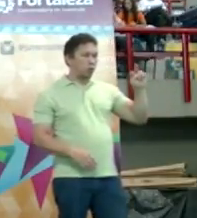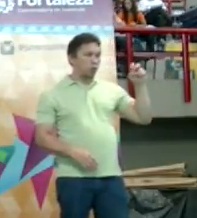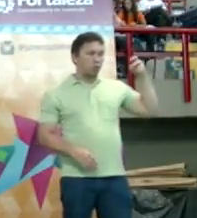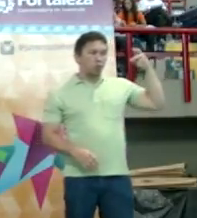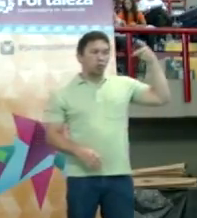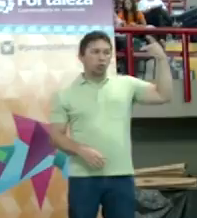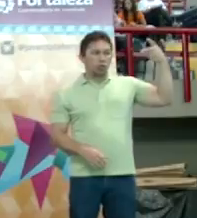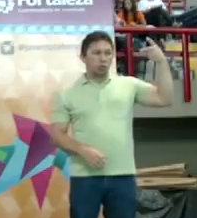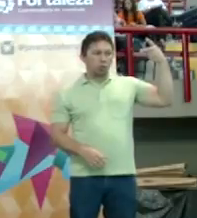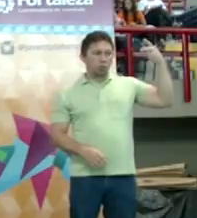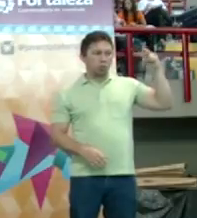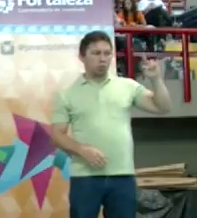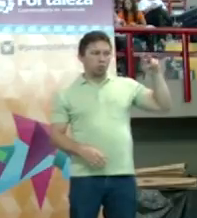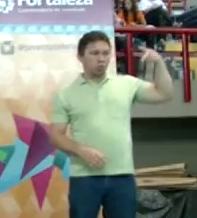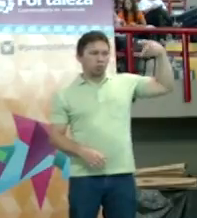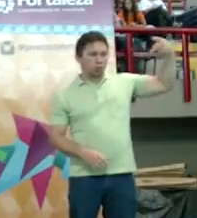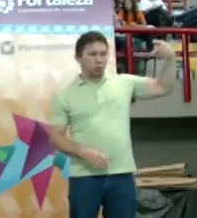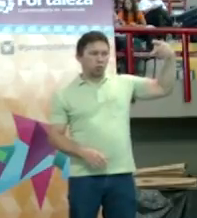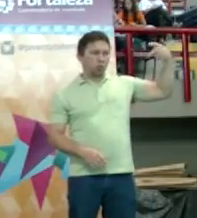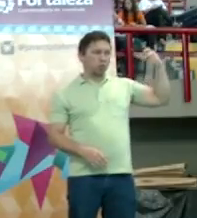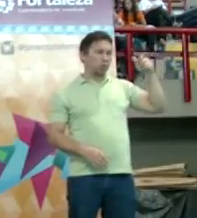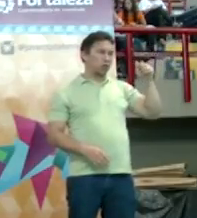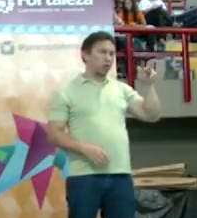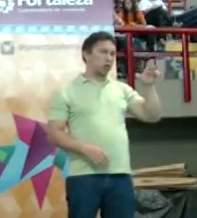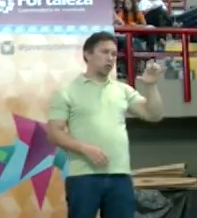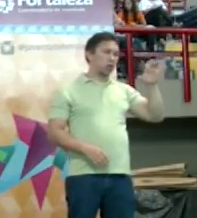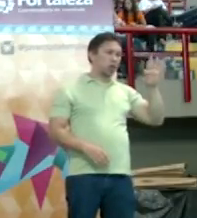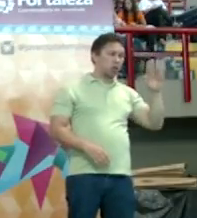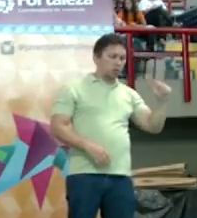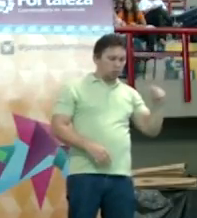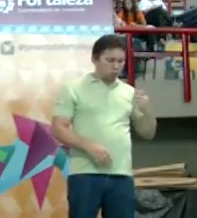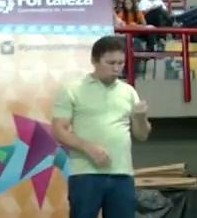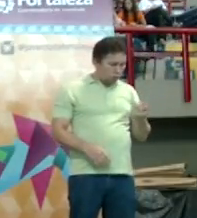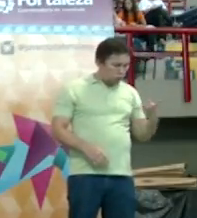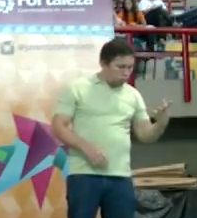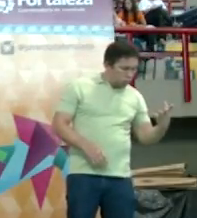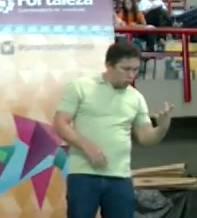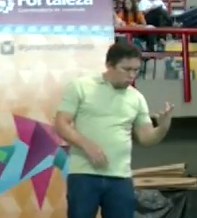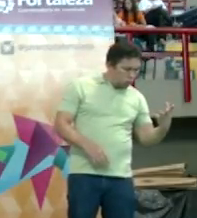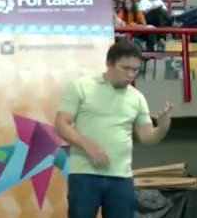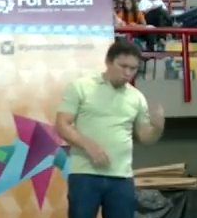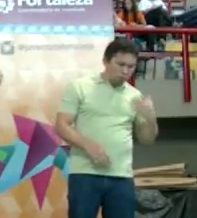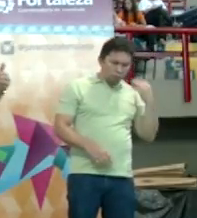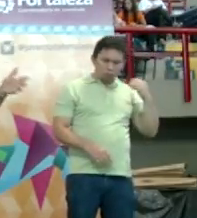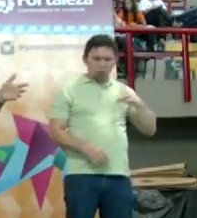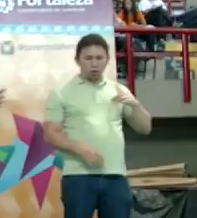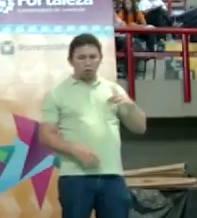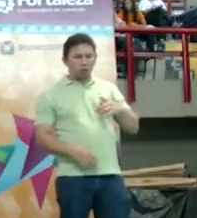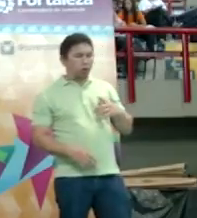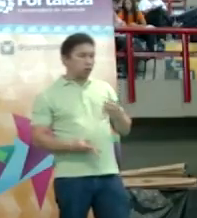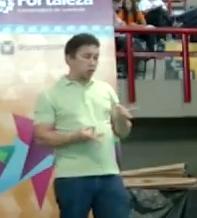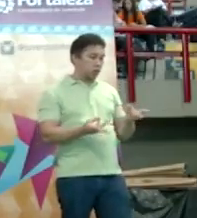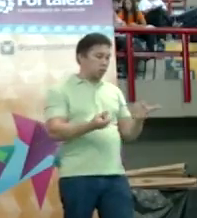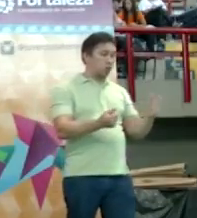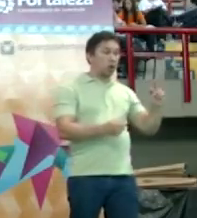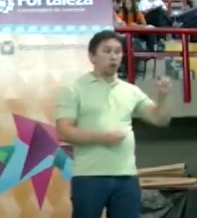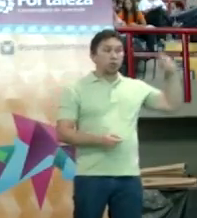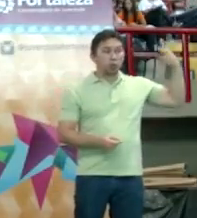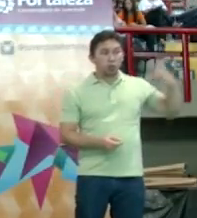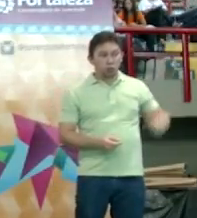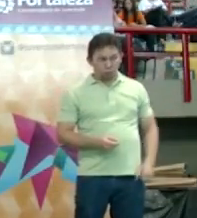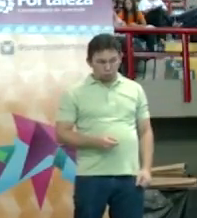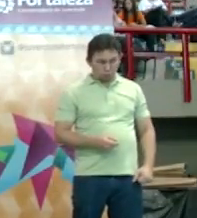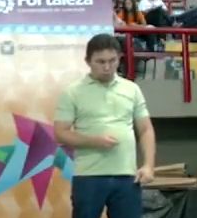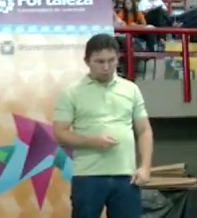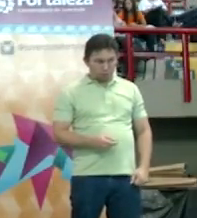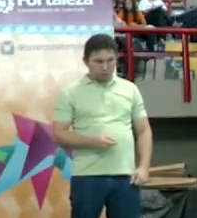de arestas. Eu não sei contar o número de arestas. O que eu sei contar é o dobro de arestas. Aí você lembra, o